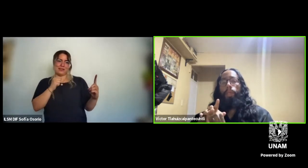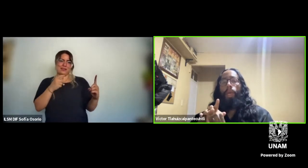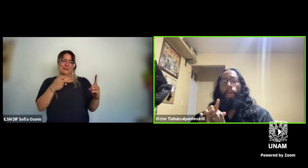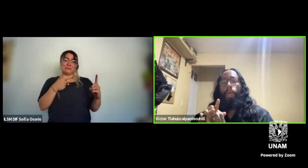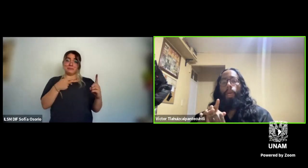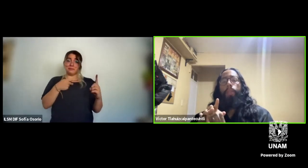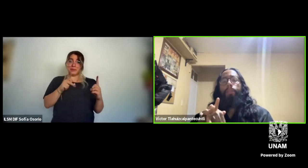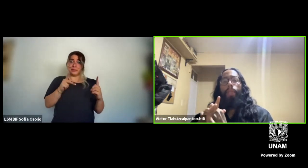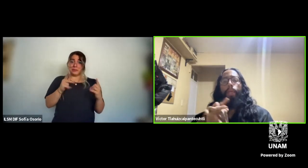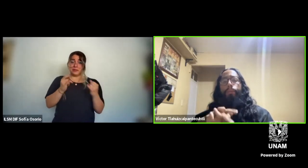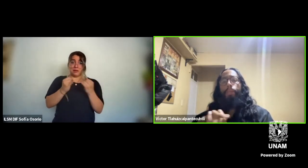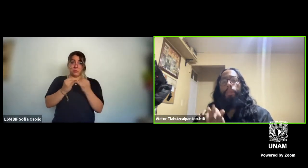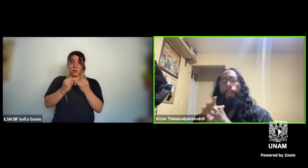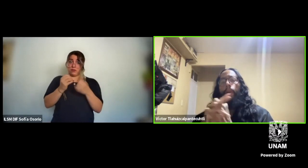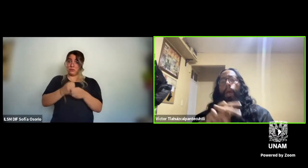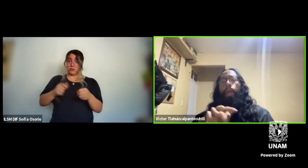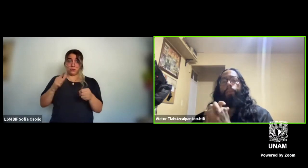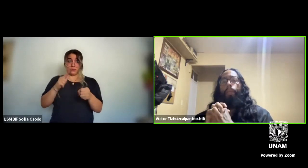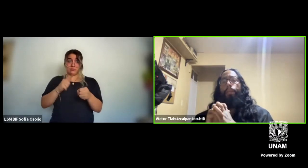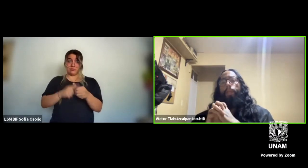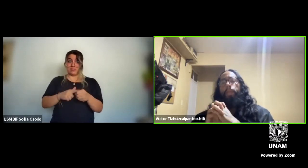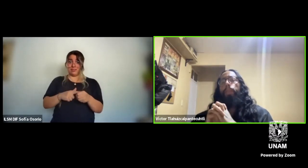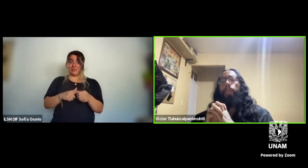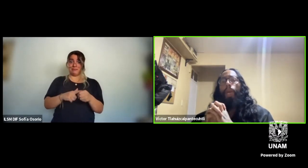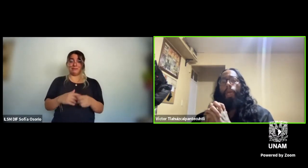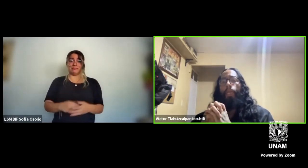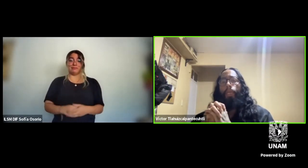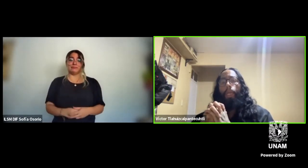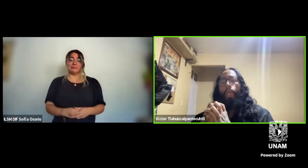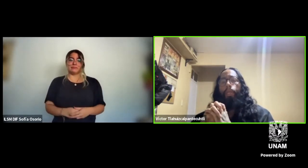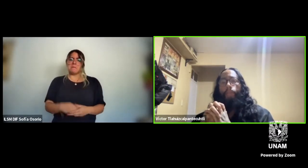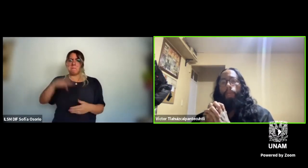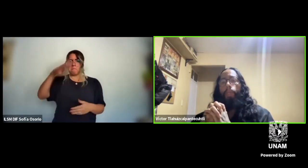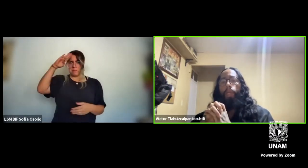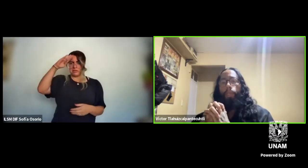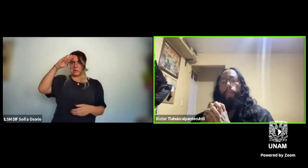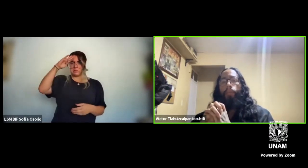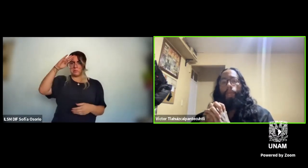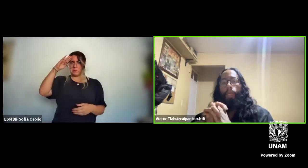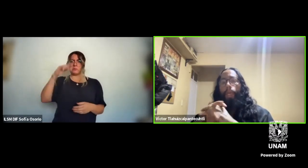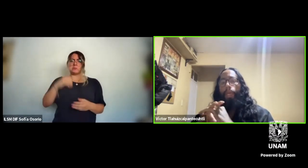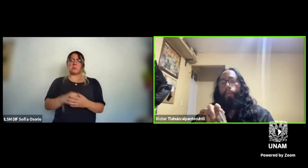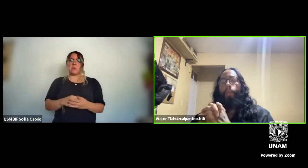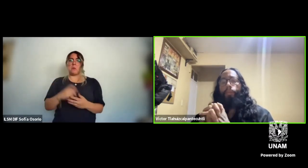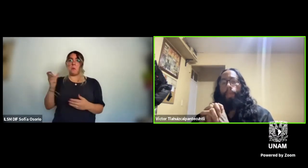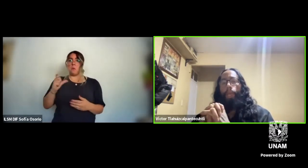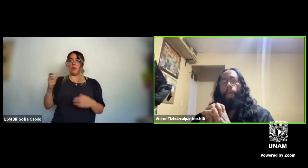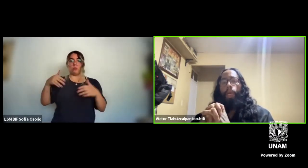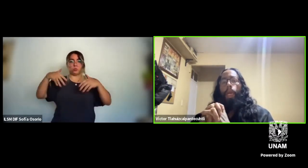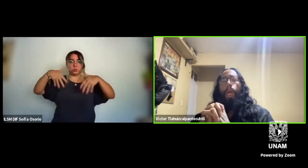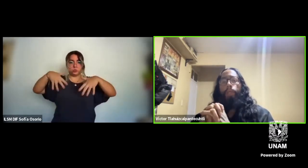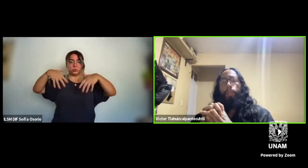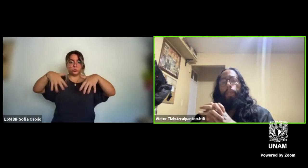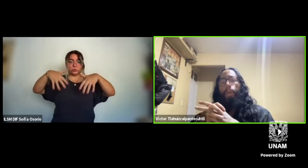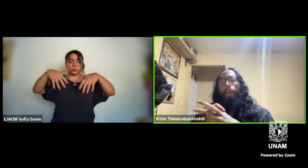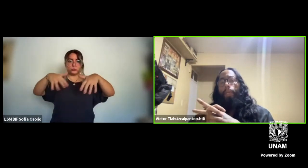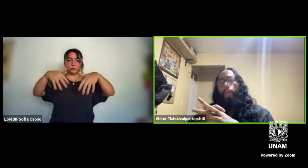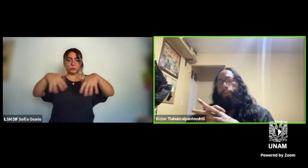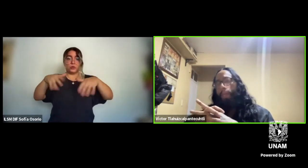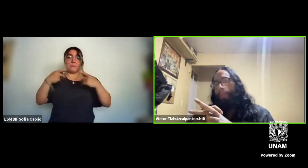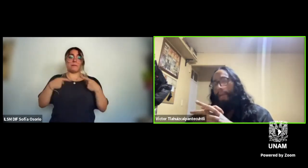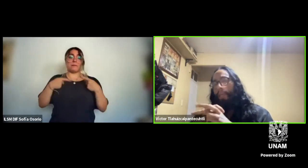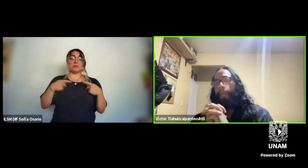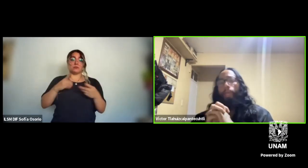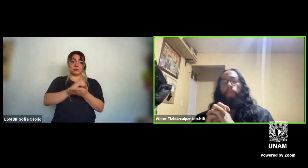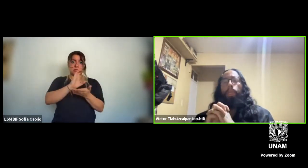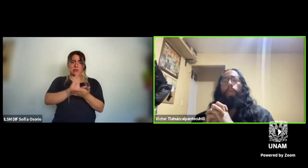precisamente en lo social, pensemos a los movimientos sociales de personas con discapacidad a nivel mundial. Algunos logran